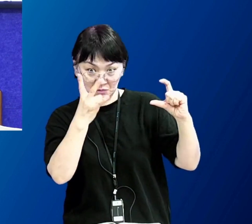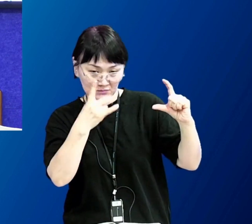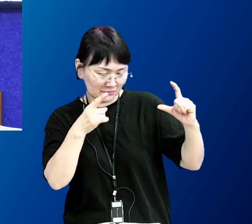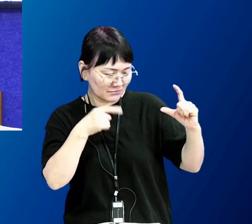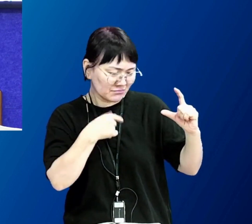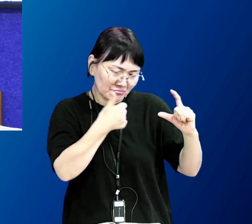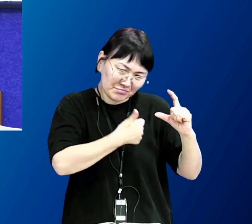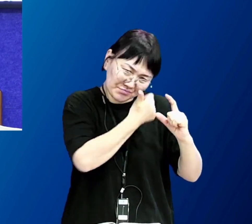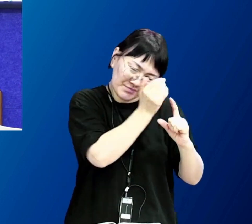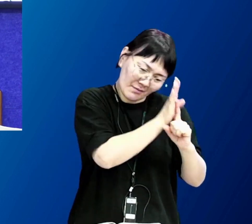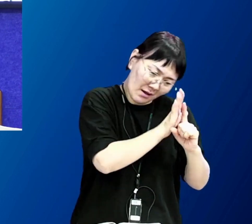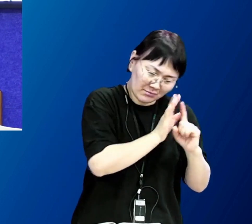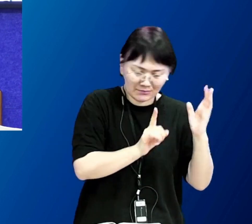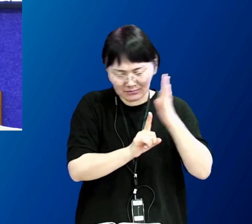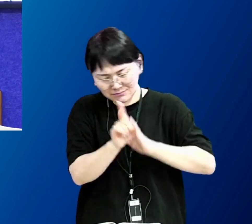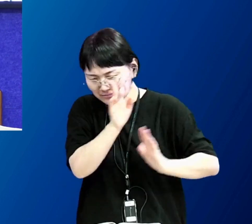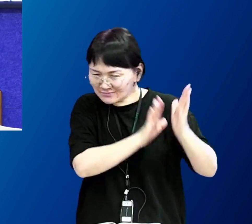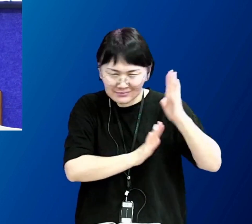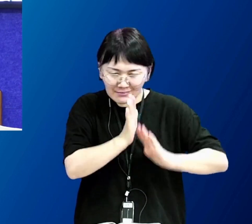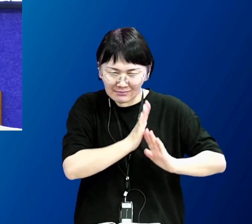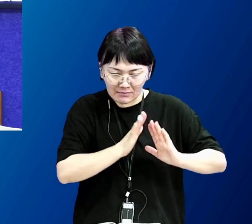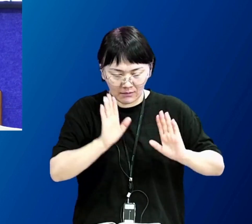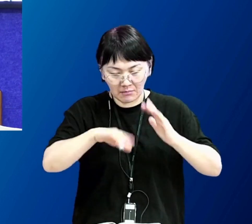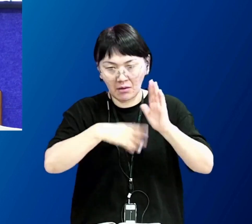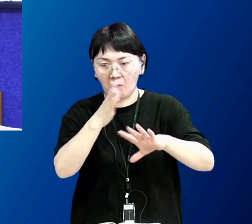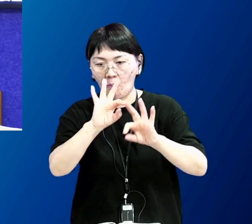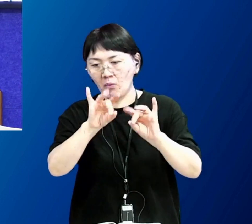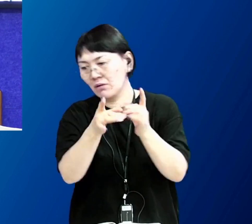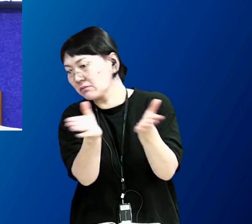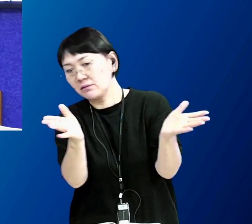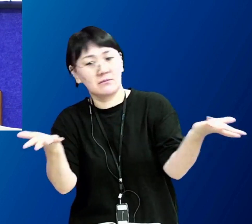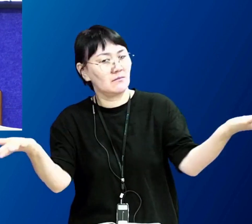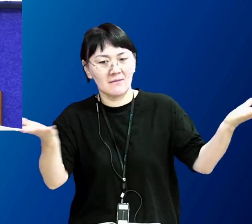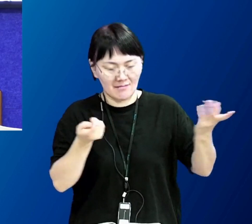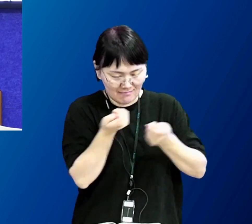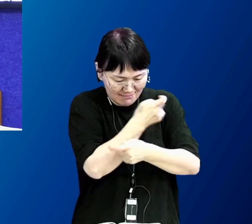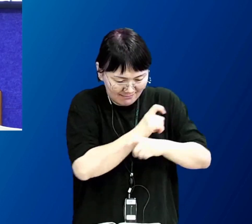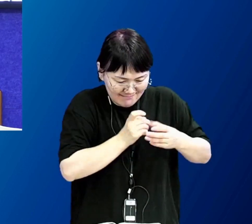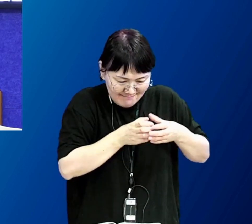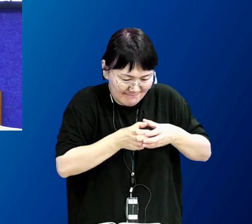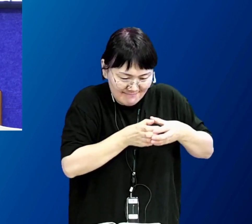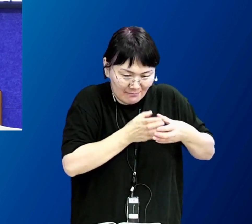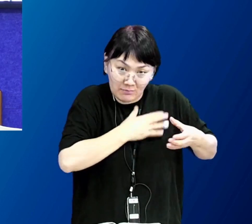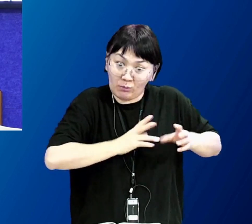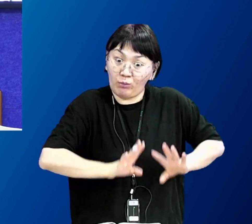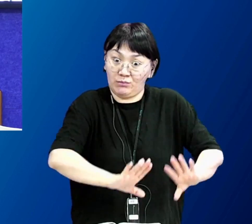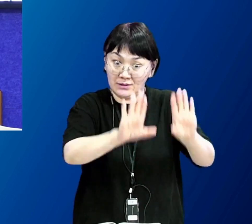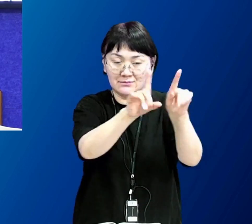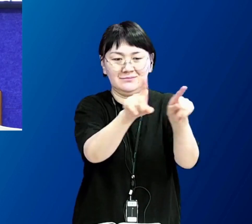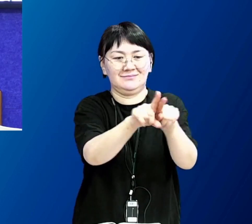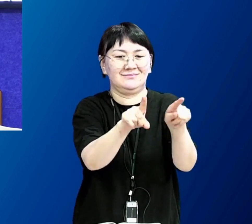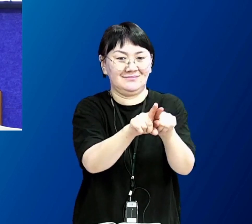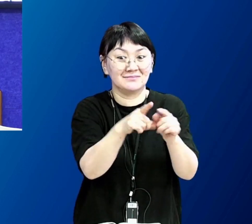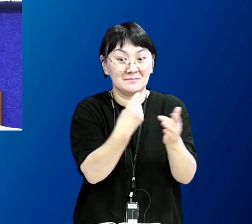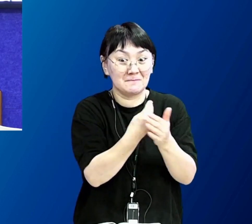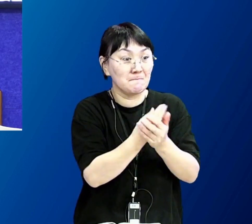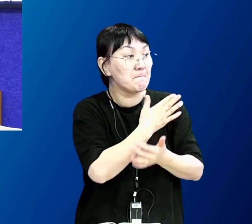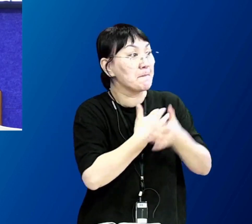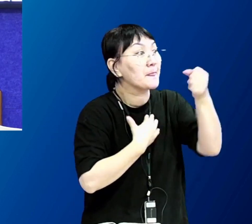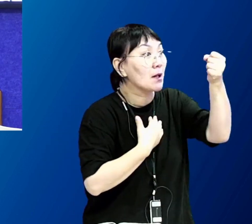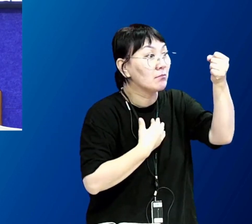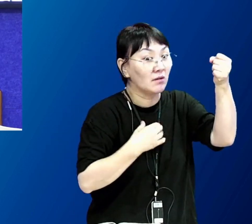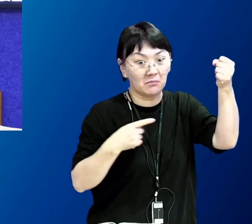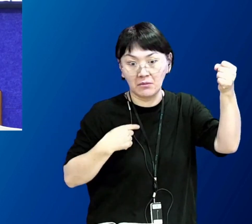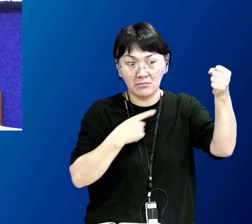тэр ариун байдлаа хамгаалан амьдэрдэг үз. Эзний хайрсан тэр ариун энэ ертөнцийн шүтэн шүтэх явдал буюу шун хайрлаас бид